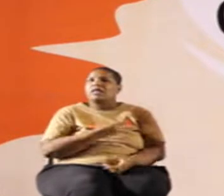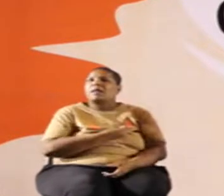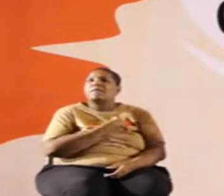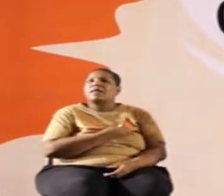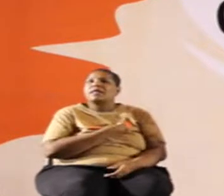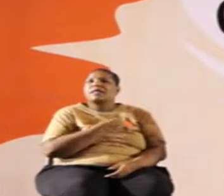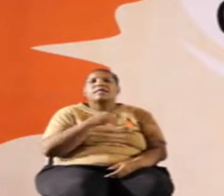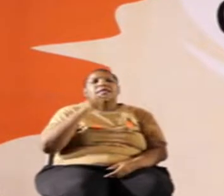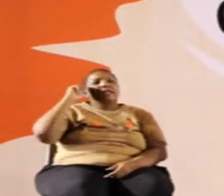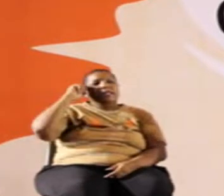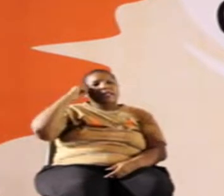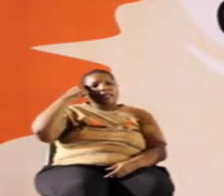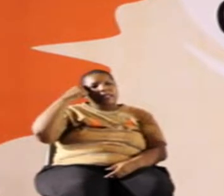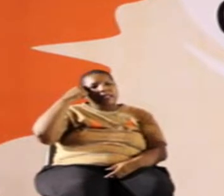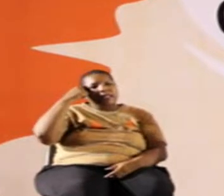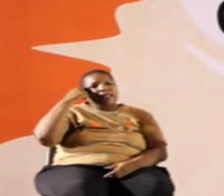negra